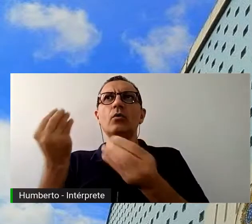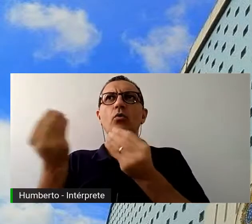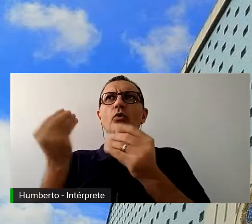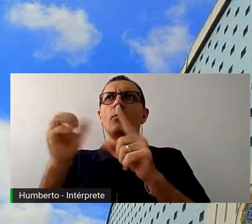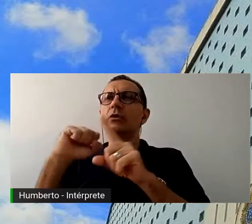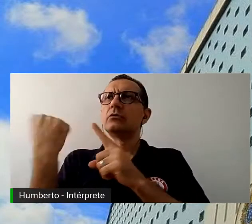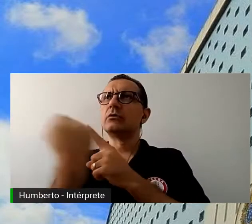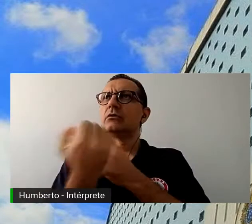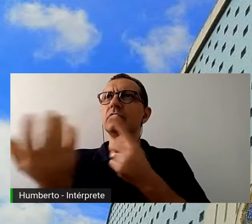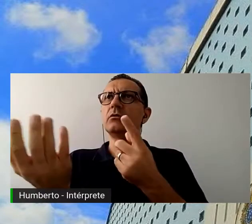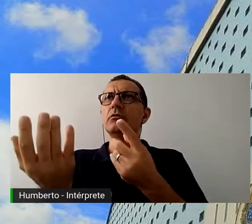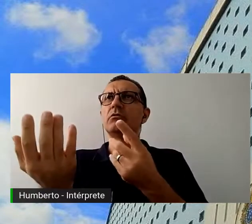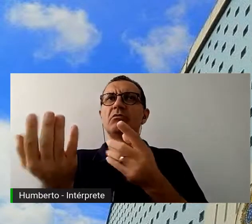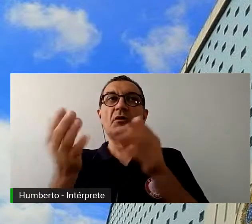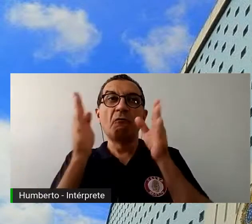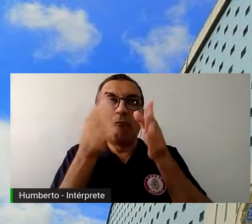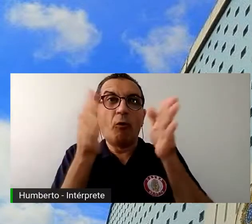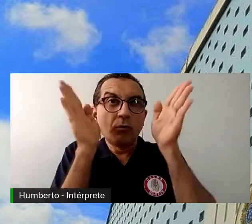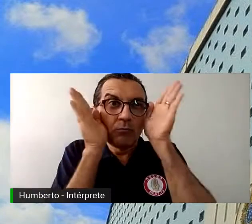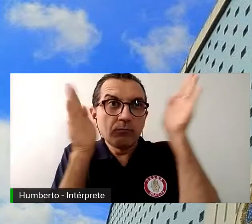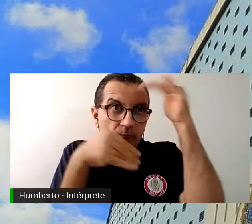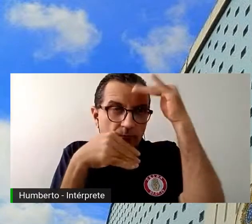questões pontuais.